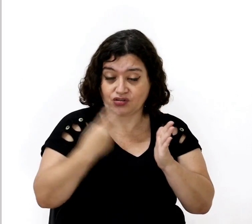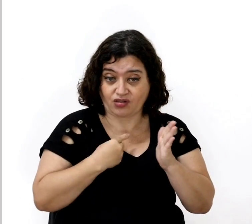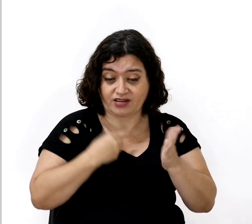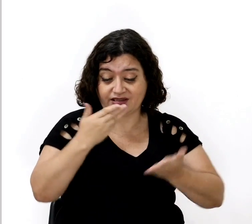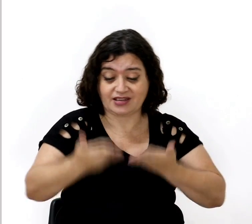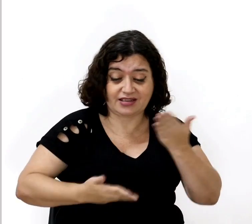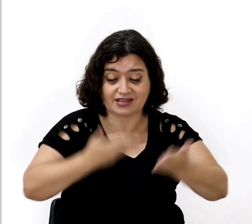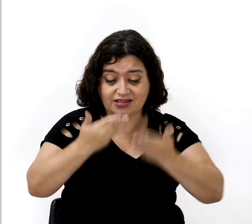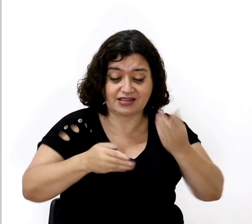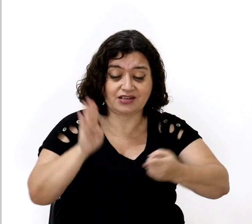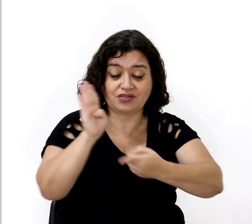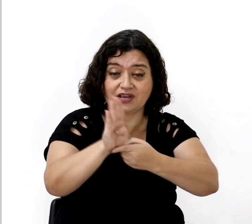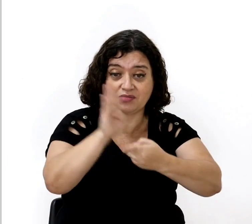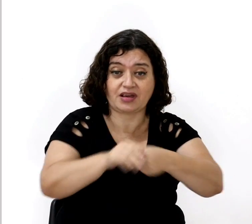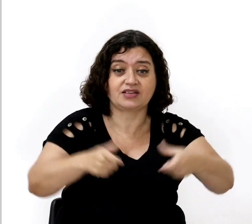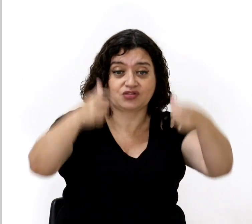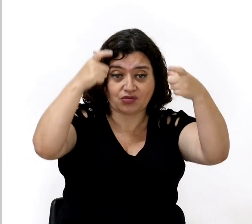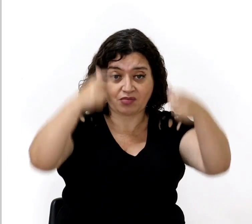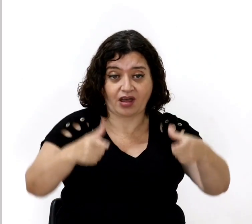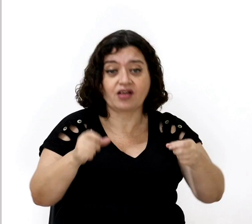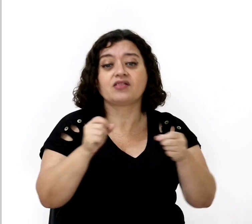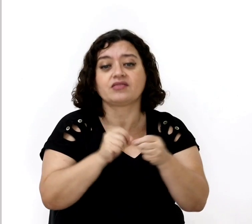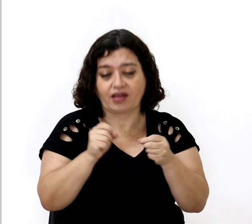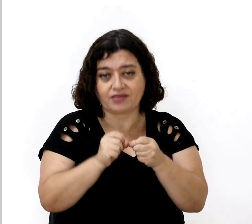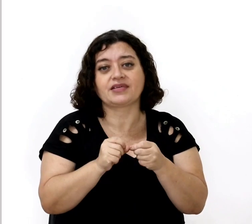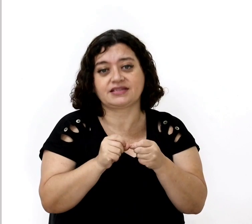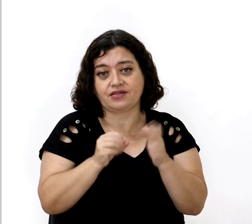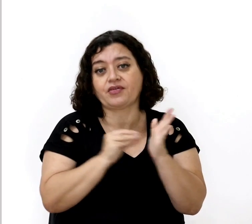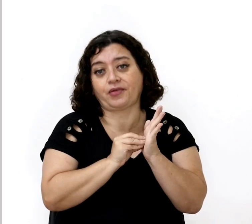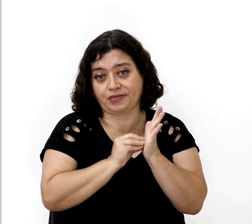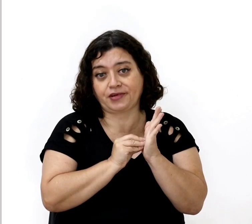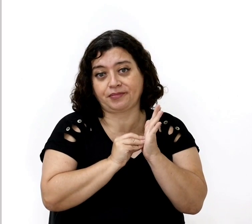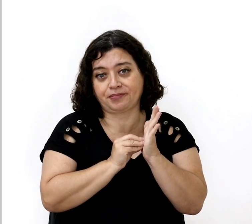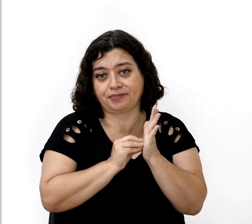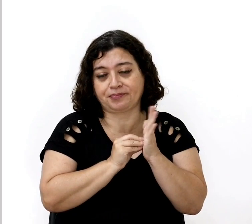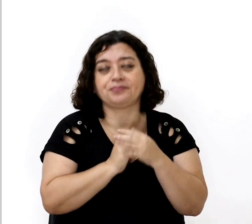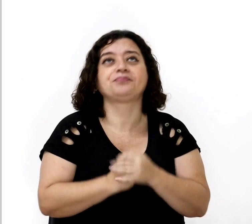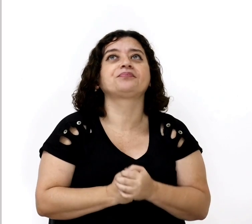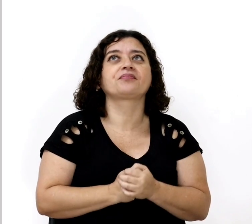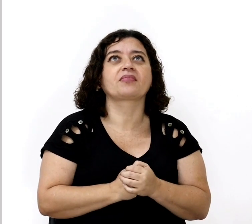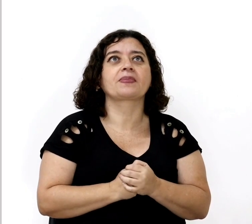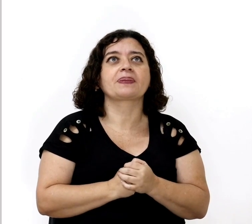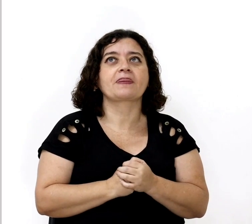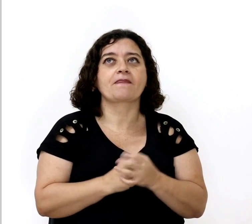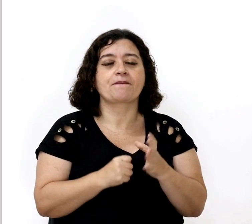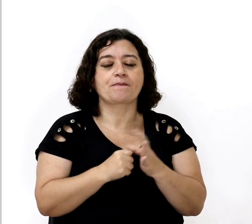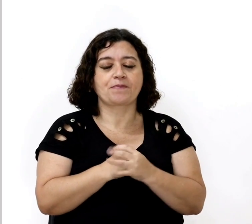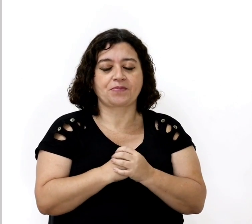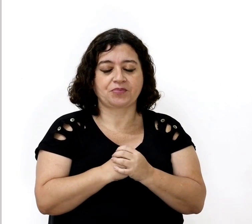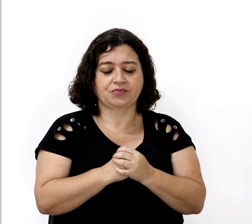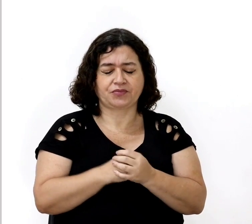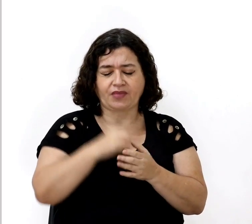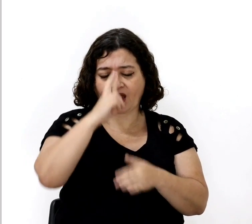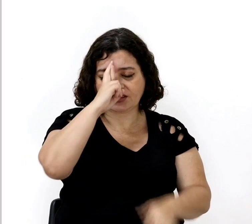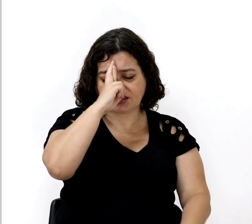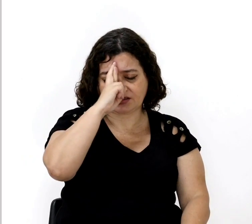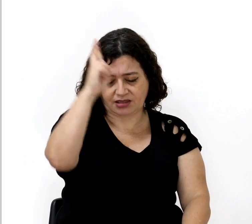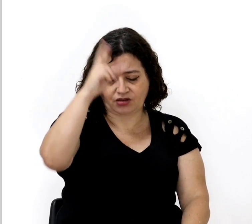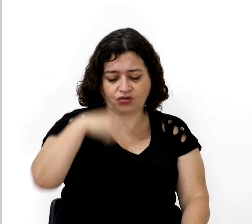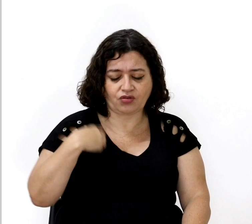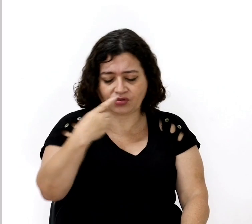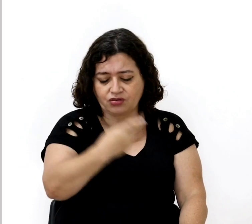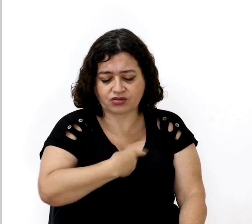a gente servir mais o bairro, fará muita falta. Né? Vai fazer. Amém.